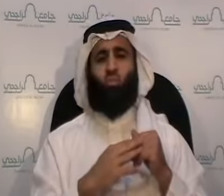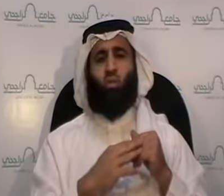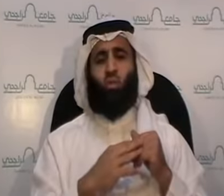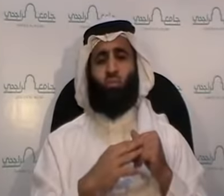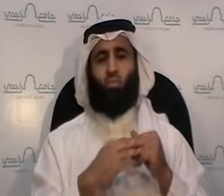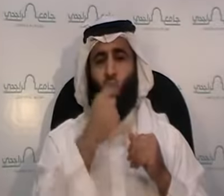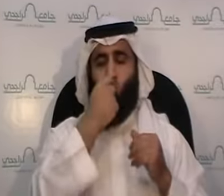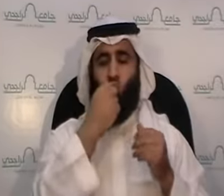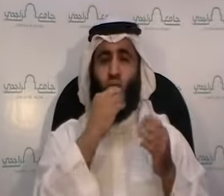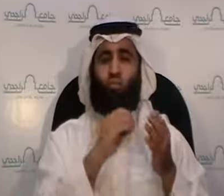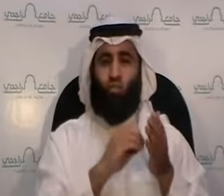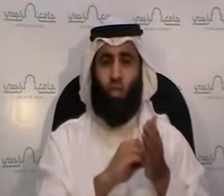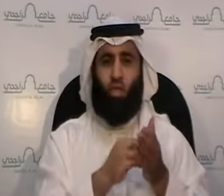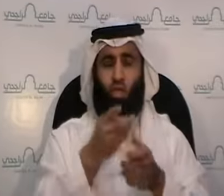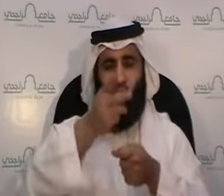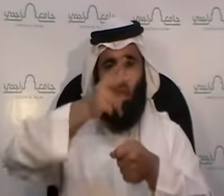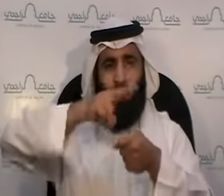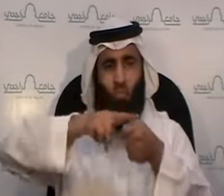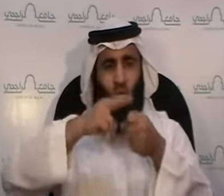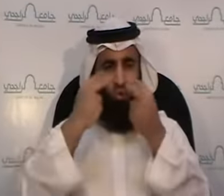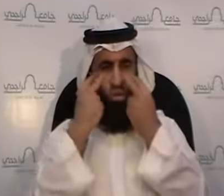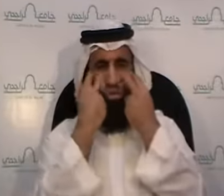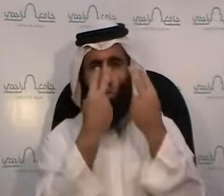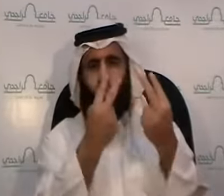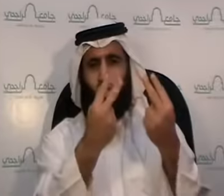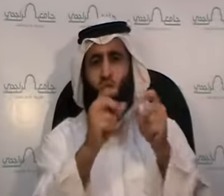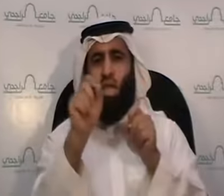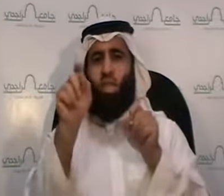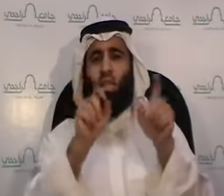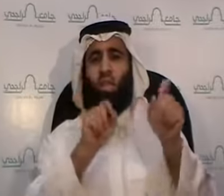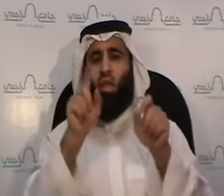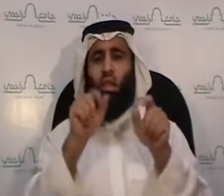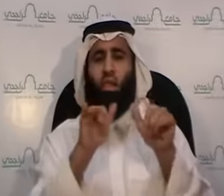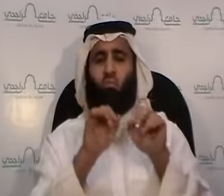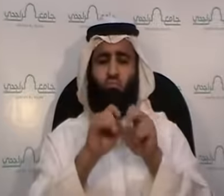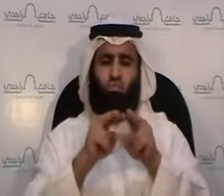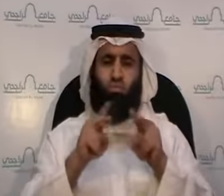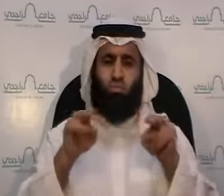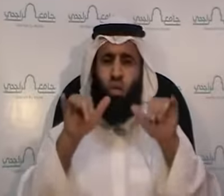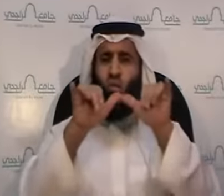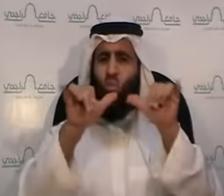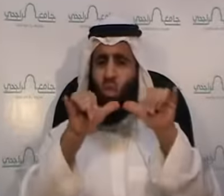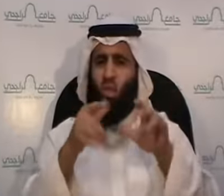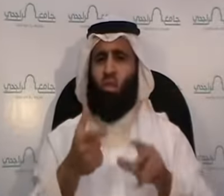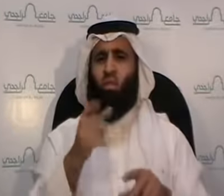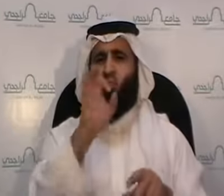ثم ارجع البصر في الشبكة العنكبوتية، في تلك المواقع والمظاهر